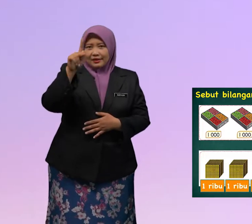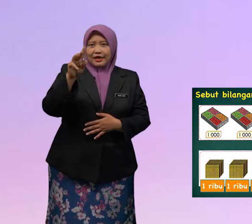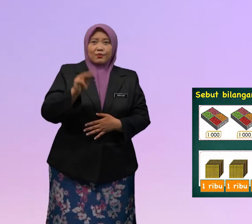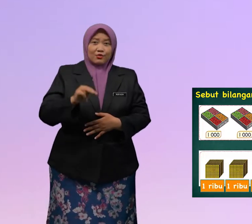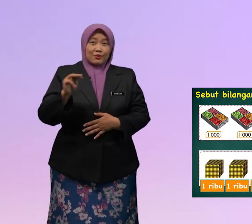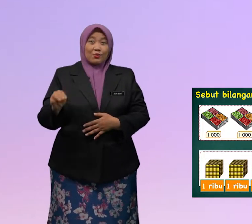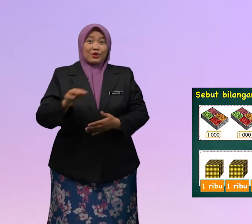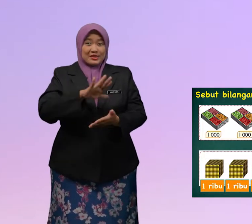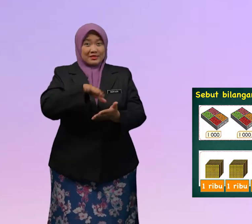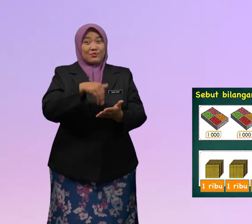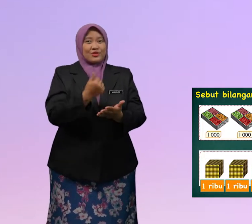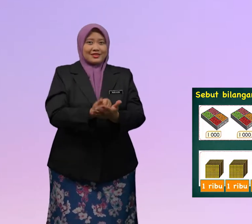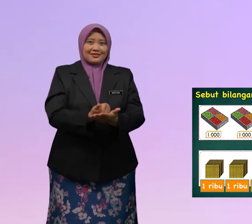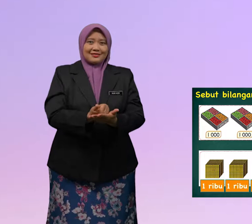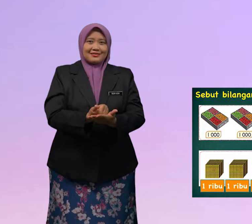Pandai murid-murid semuanya.